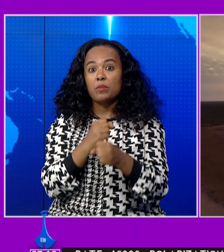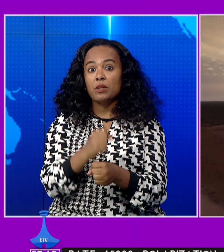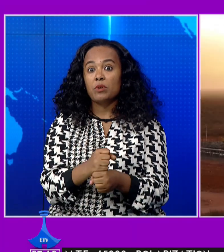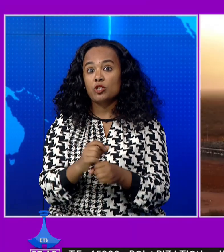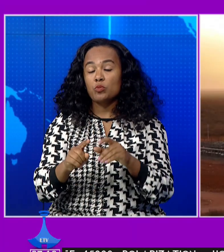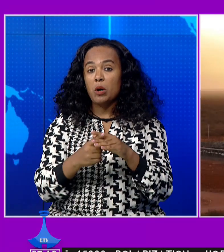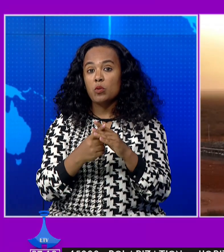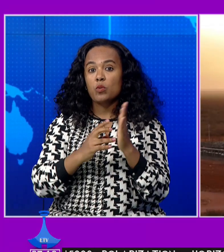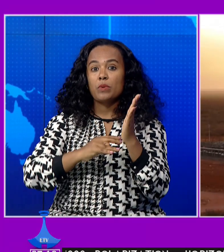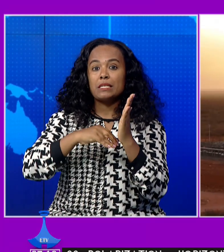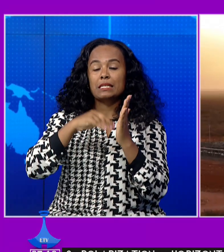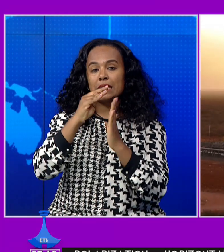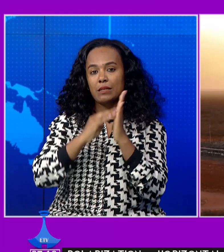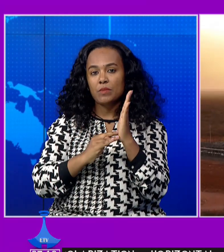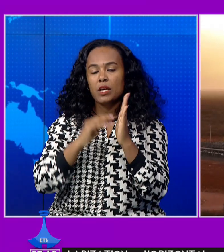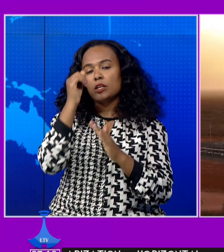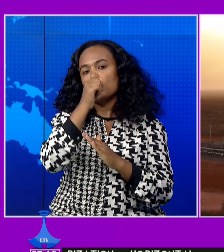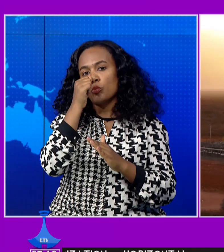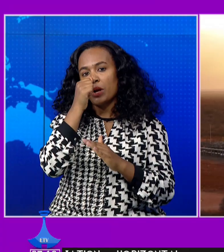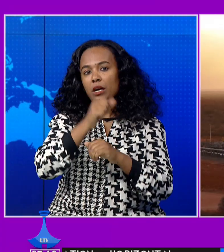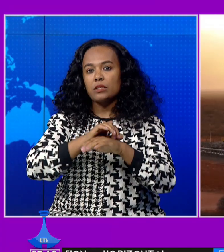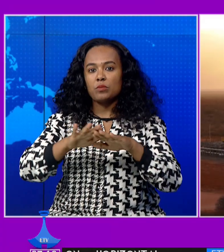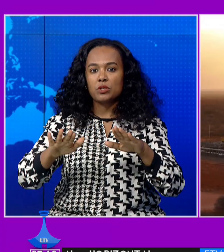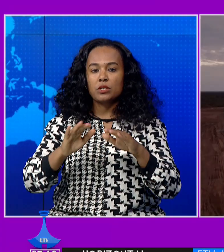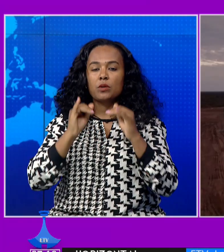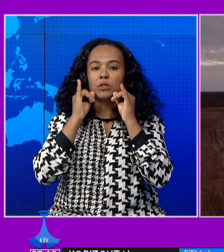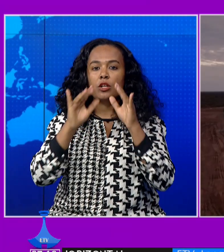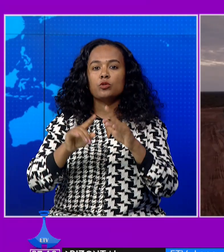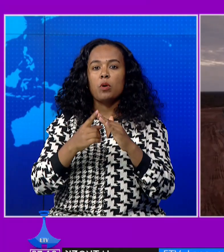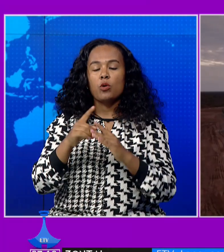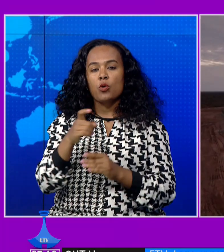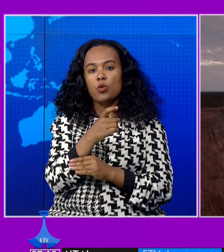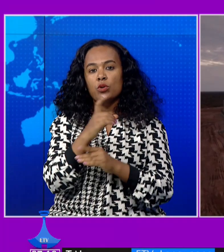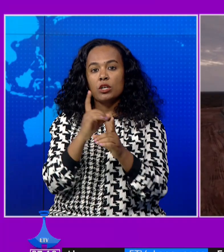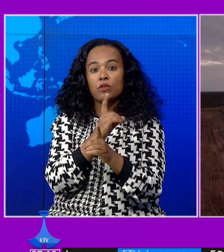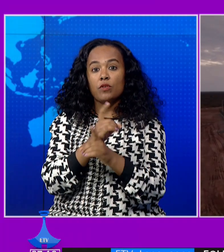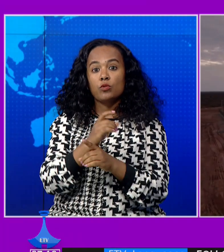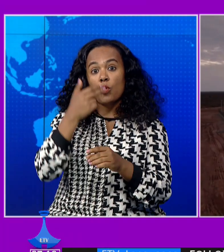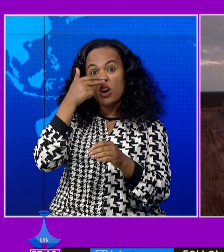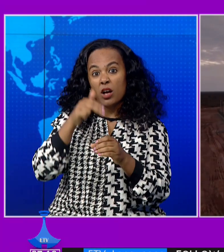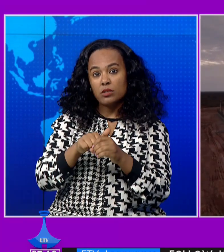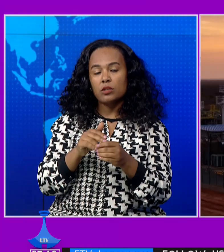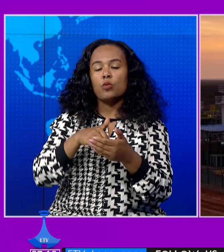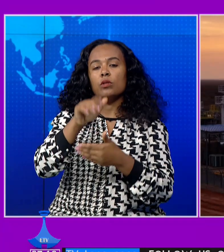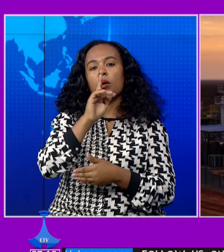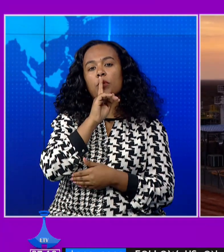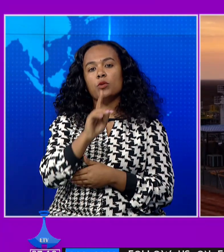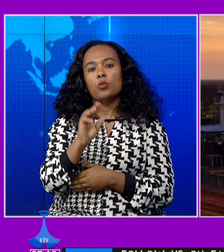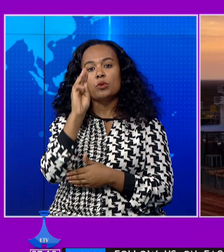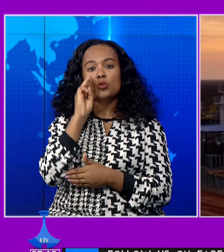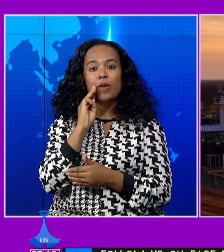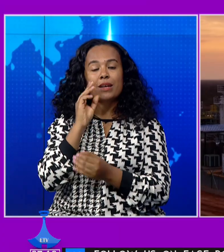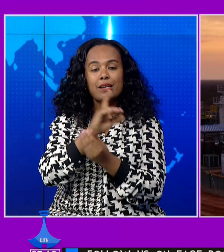ጅማሮ የመስከረም ወር የኢትዮጵያ የከርሰ ምድር ሀብት የብስራት ጅማሮ የሆነውን የተፈጥሮ ጋዝ የወጣበትም ነው። በሶማሌ